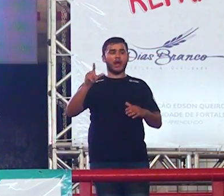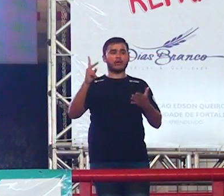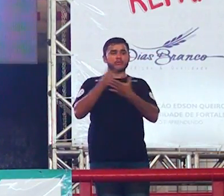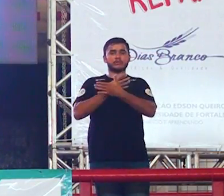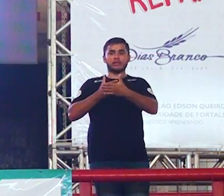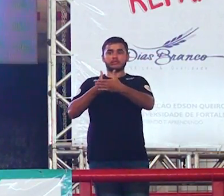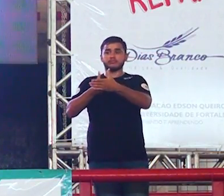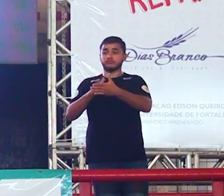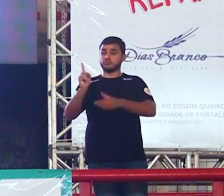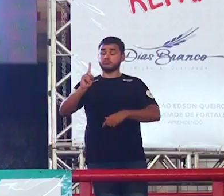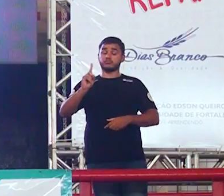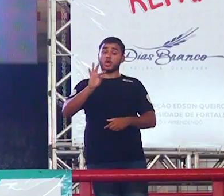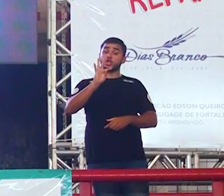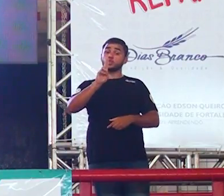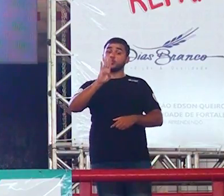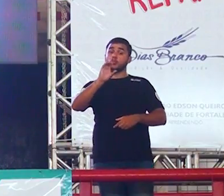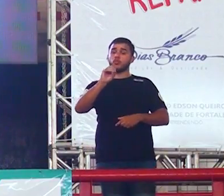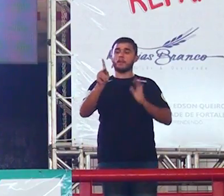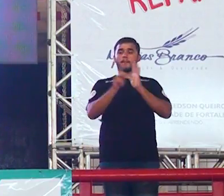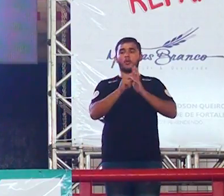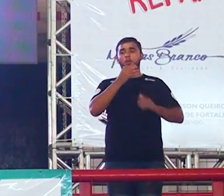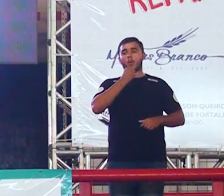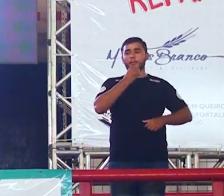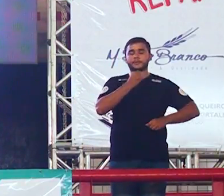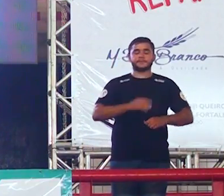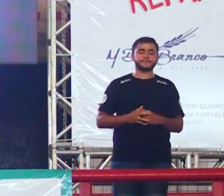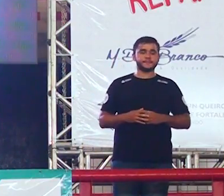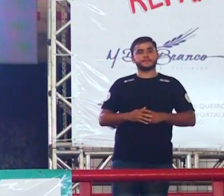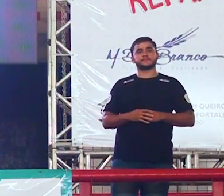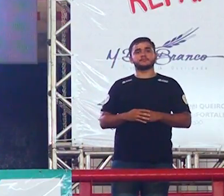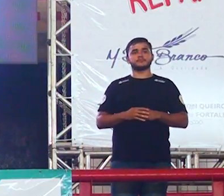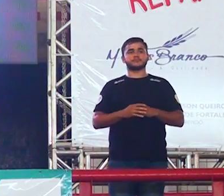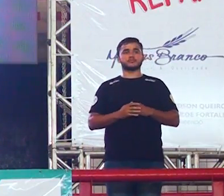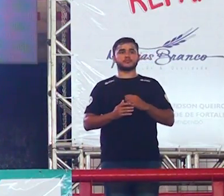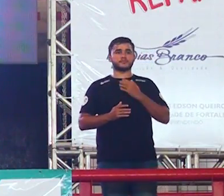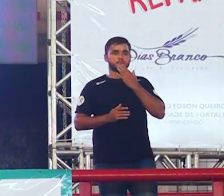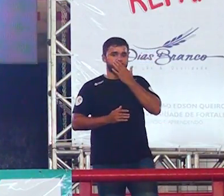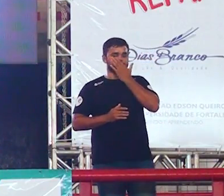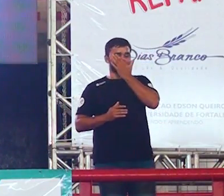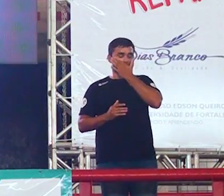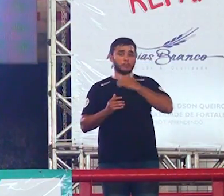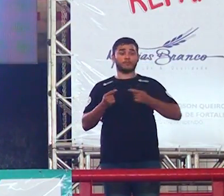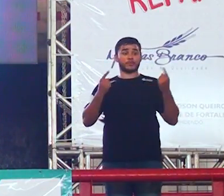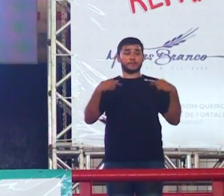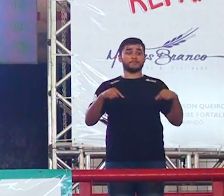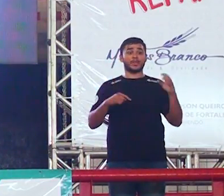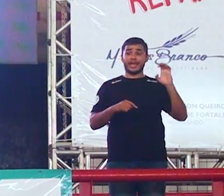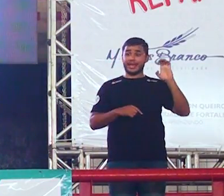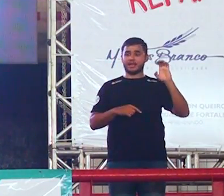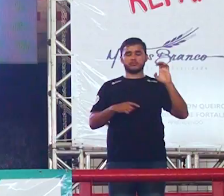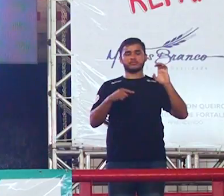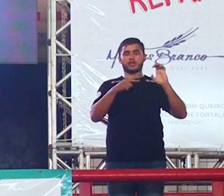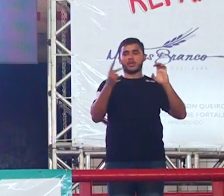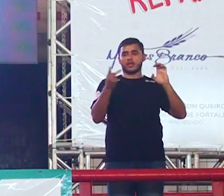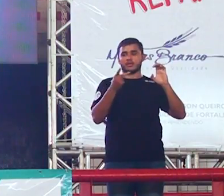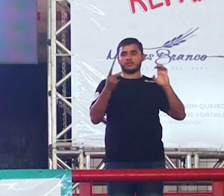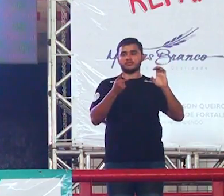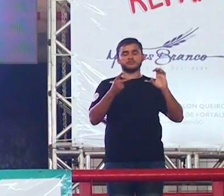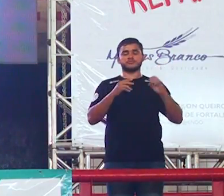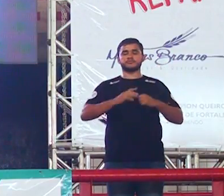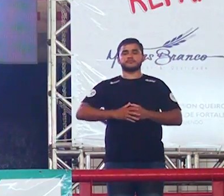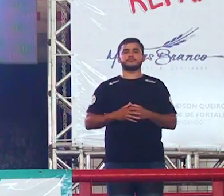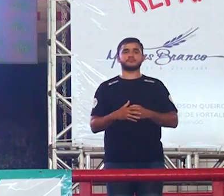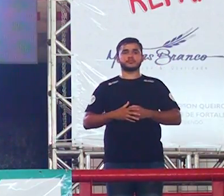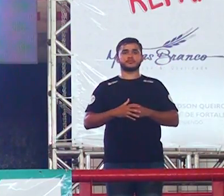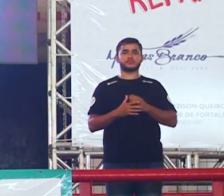à genitália masculina. Tá certo? Muito bem. Item E, atua removendo as vesículas seminais? Não tem nada a ver